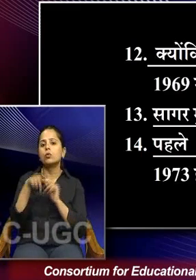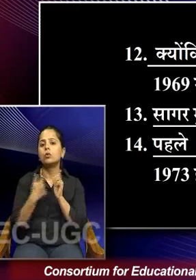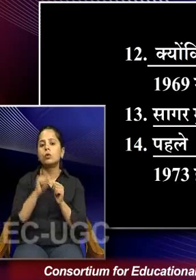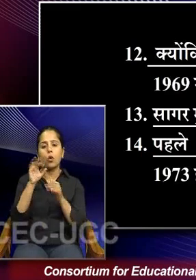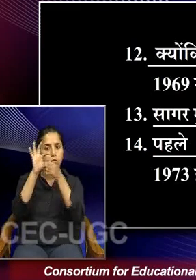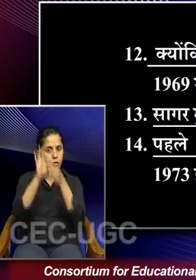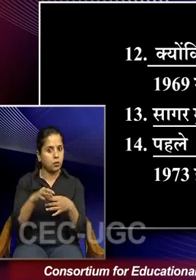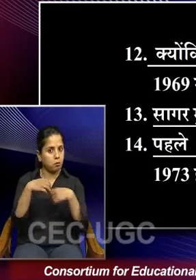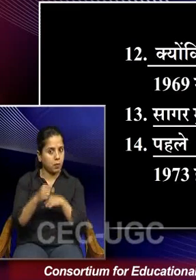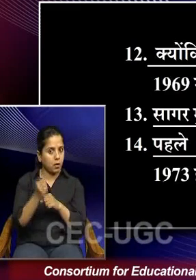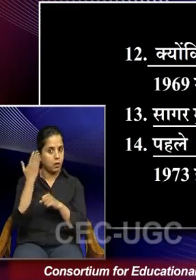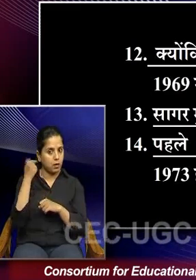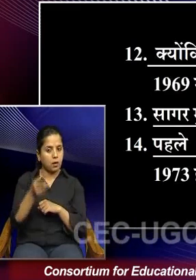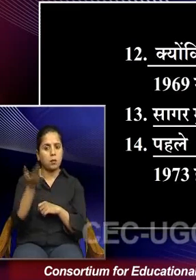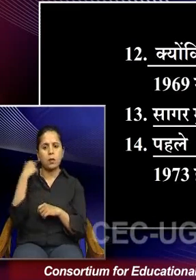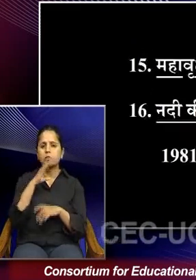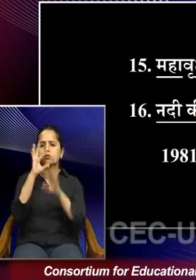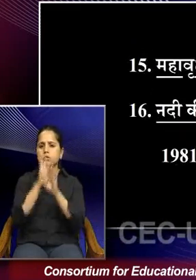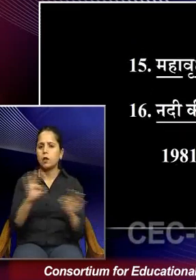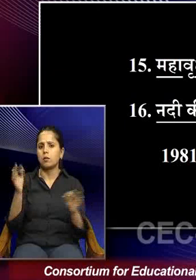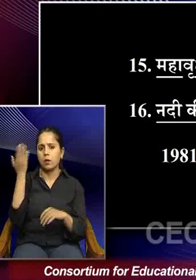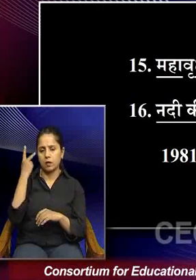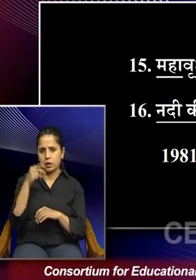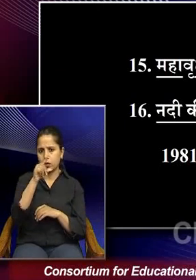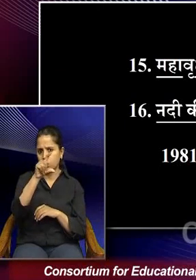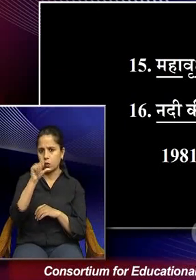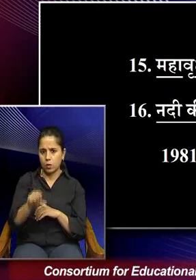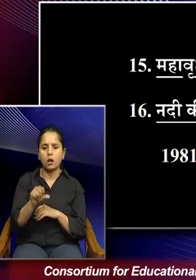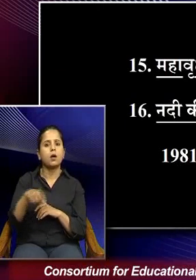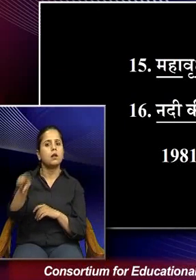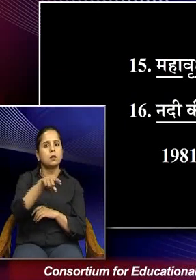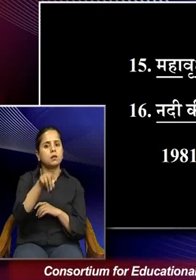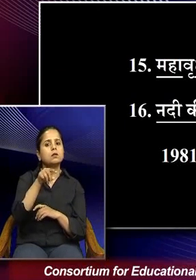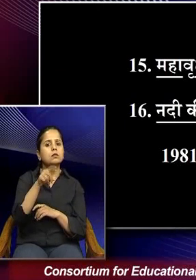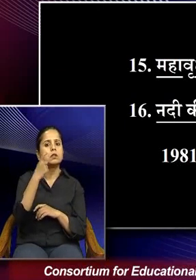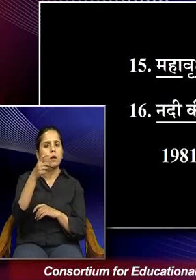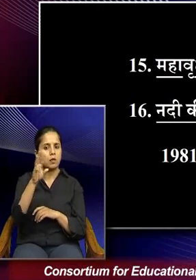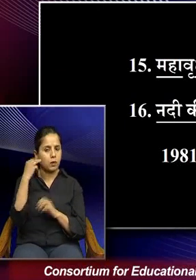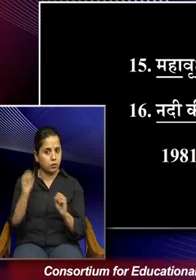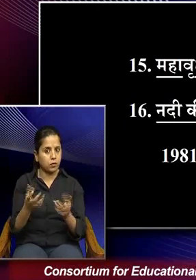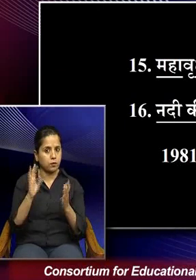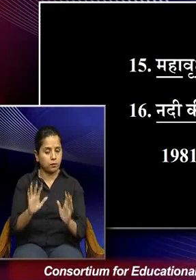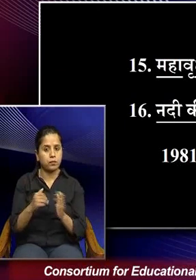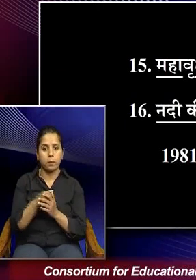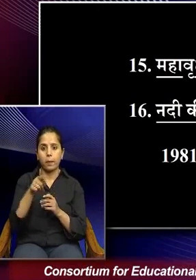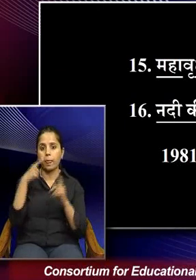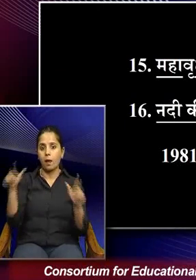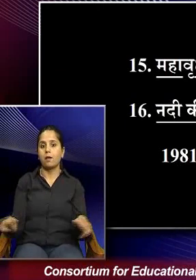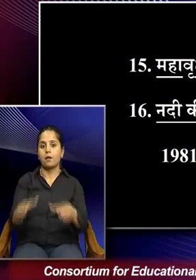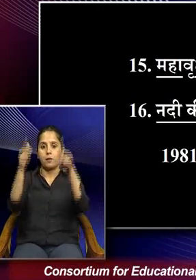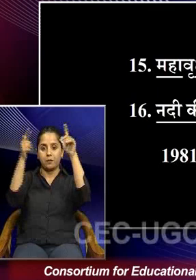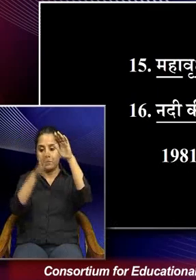और पहले मैं सन्नाटा बंता हूं 1973 में प्रकाश में आई महावृक्ष के नीचे